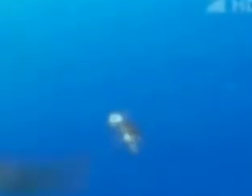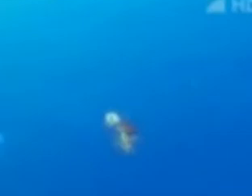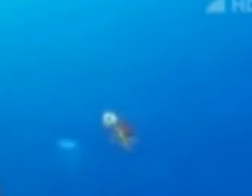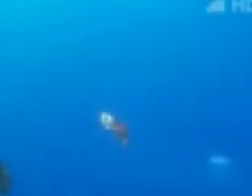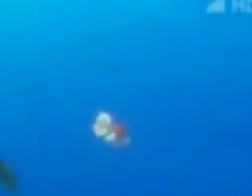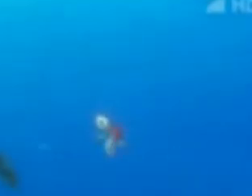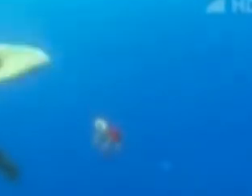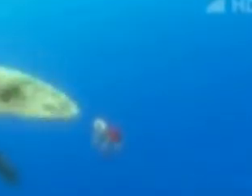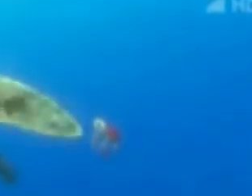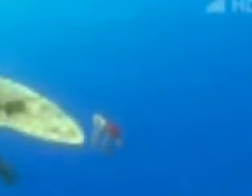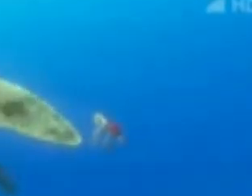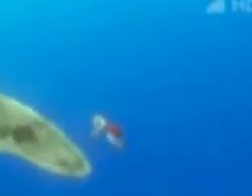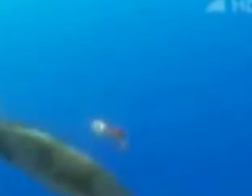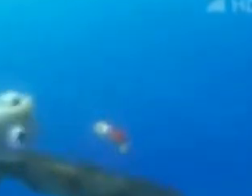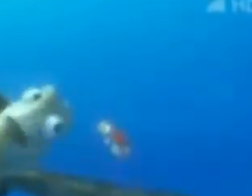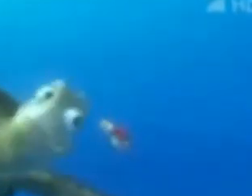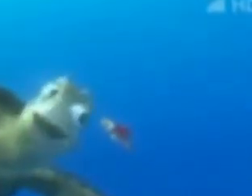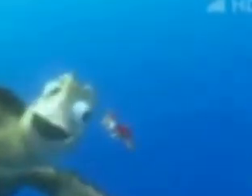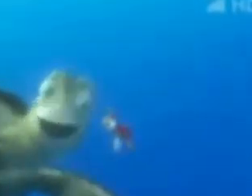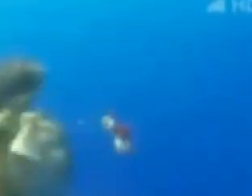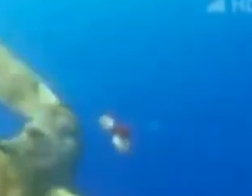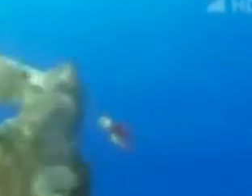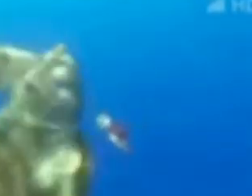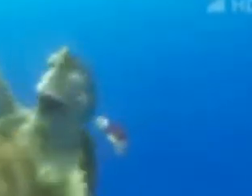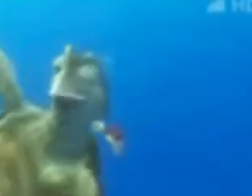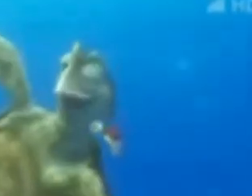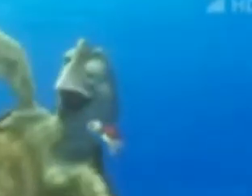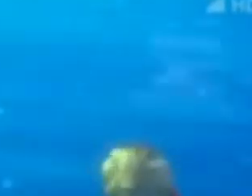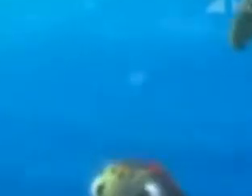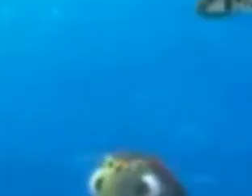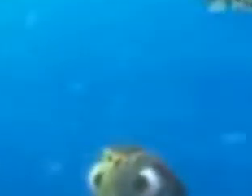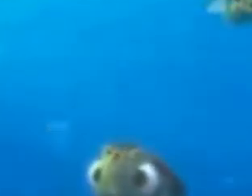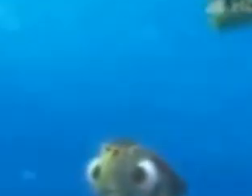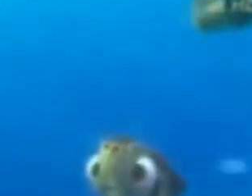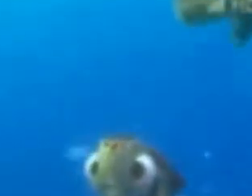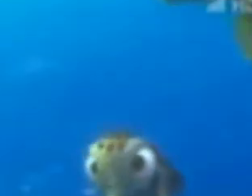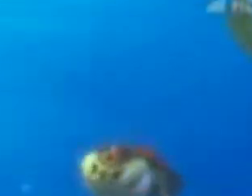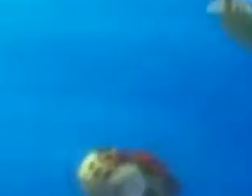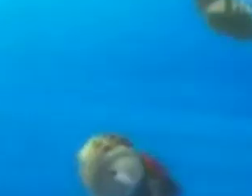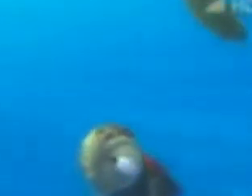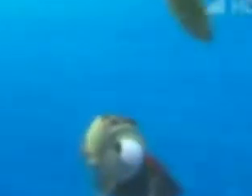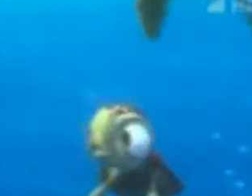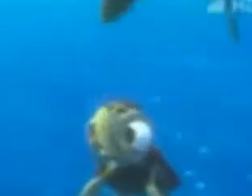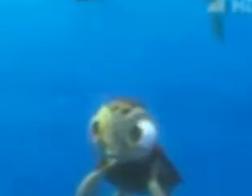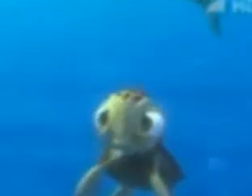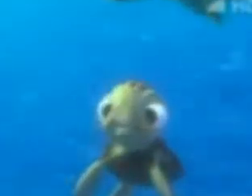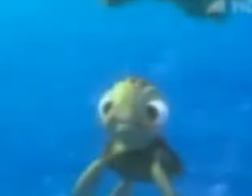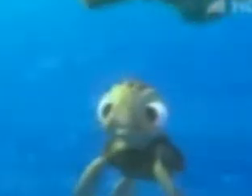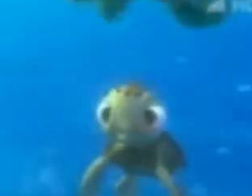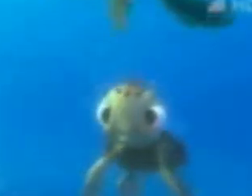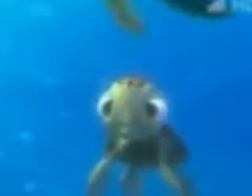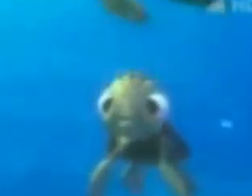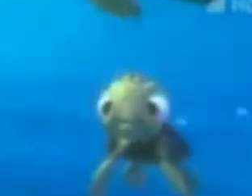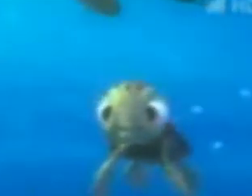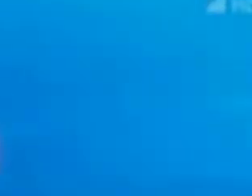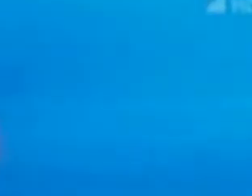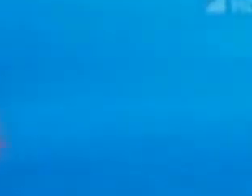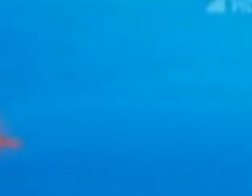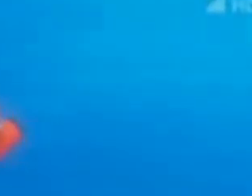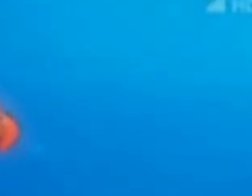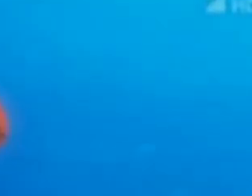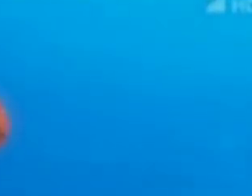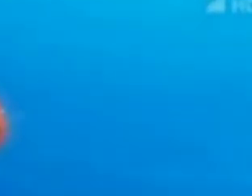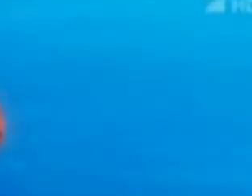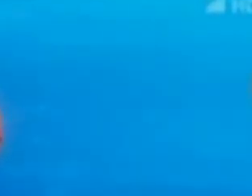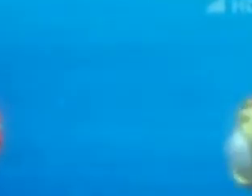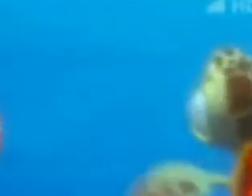vacilo! D'água viva, minha cria. Minha cria, d'água viva. Água viva? Já é! Só aí. Acho que